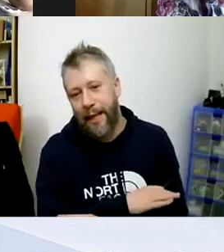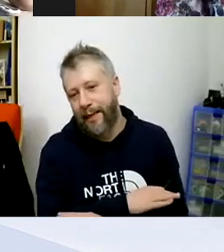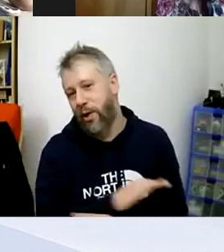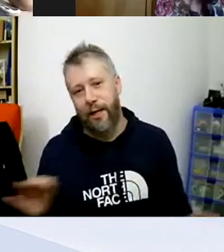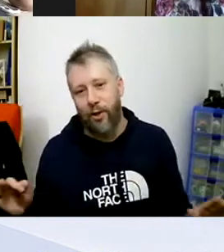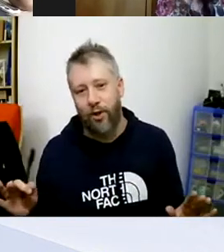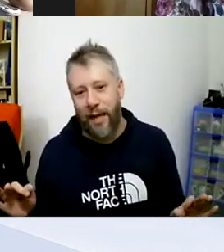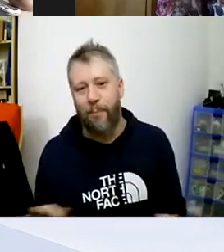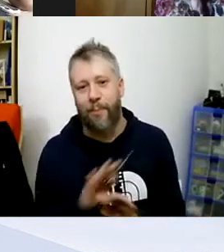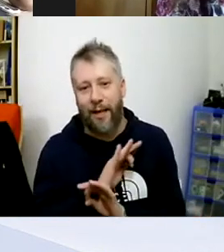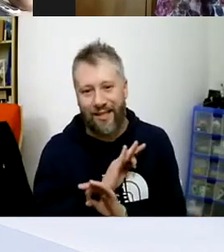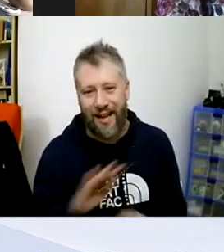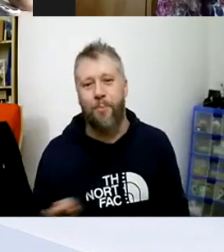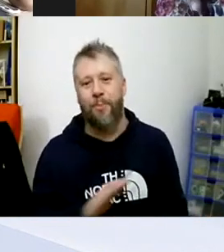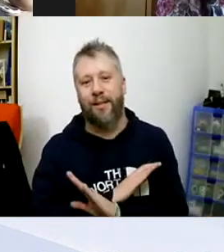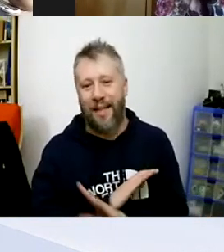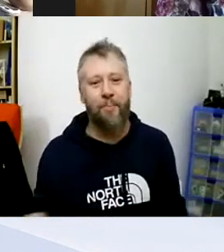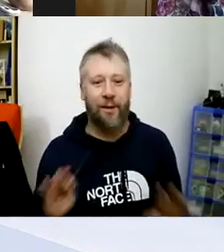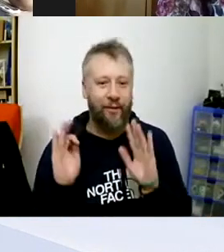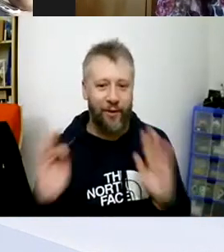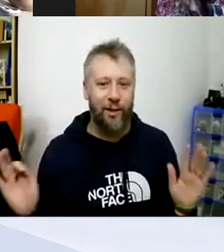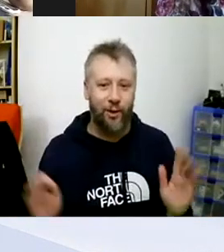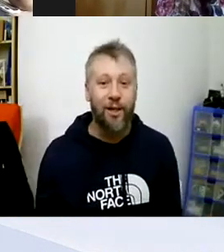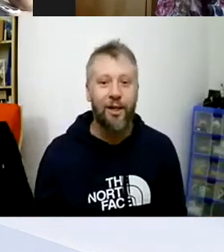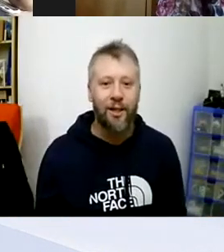perché cioè, io ho